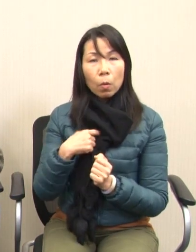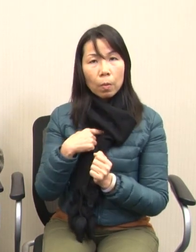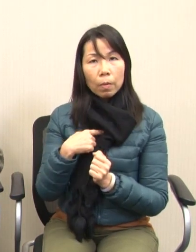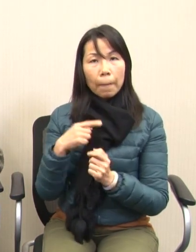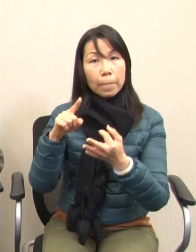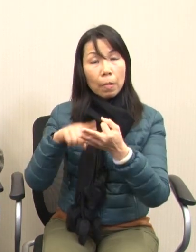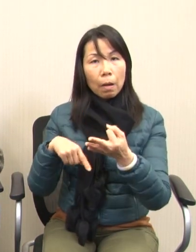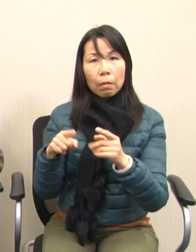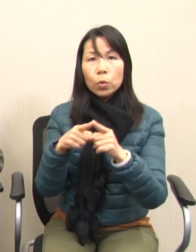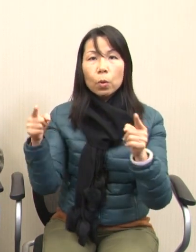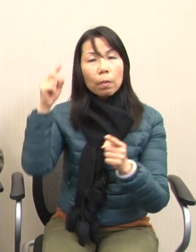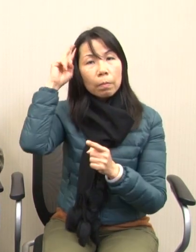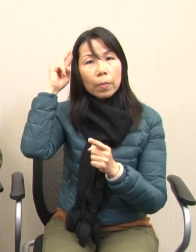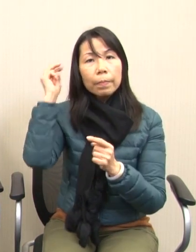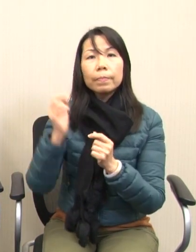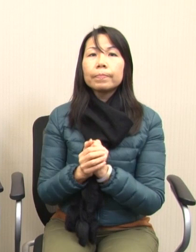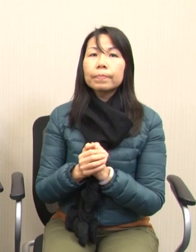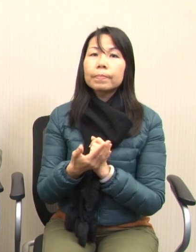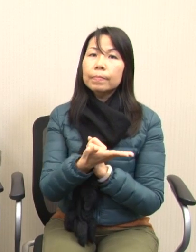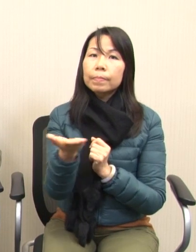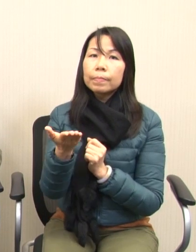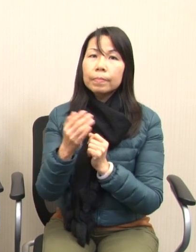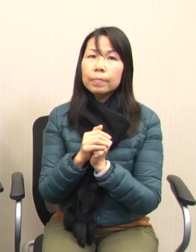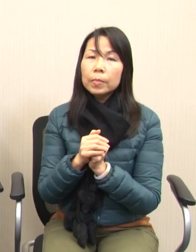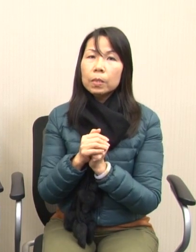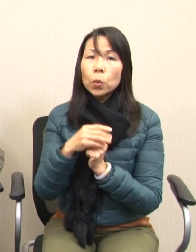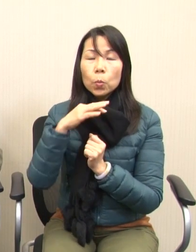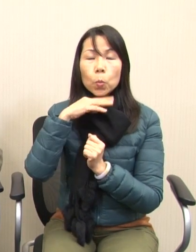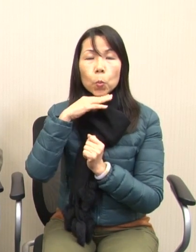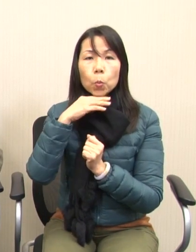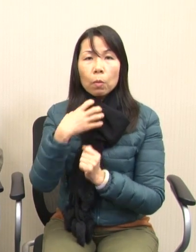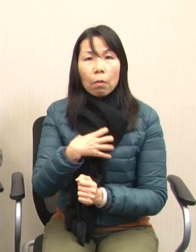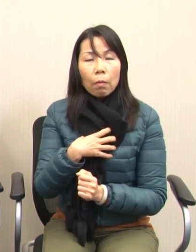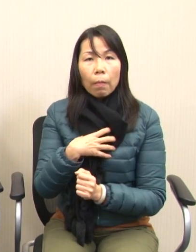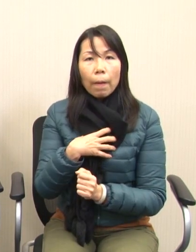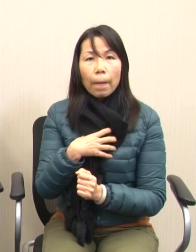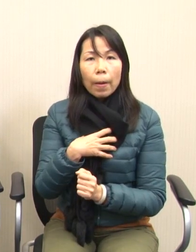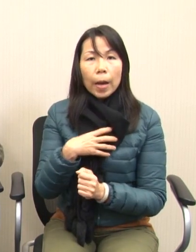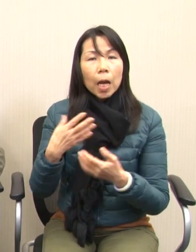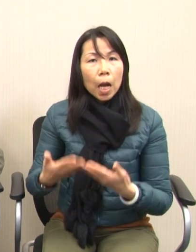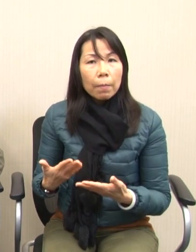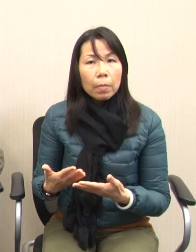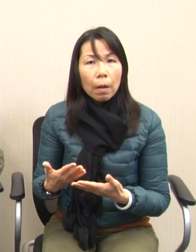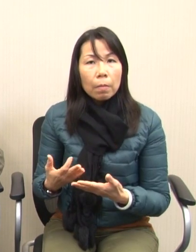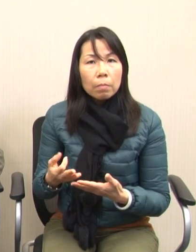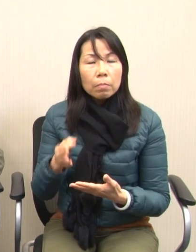各位，如果你覺得 你今日三百幾